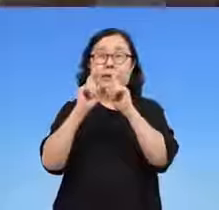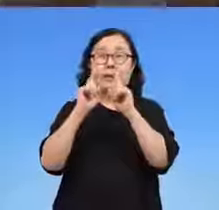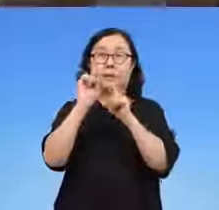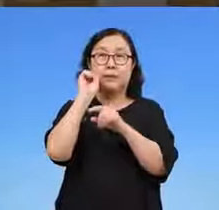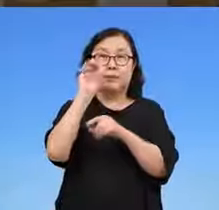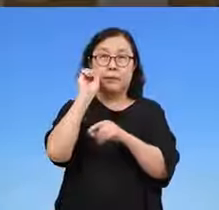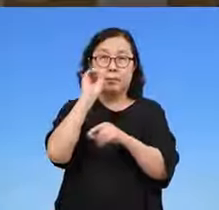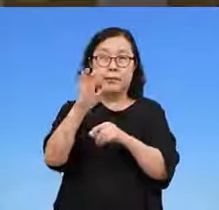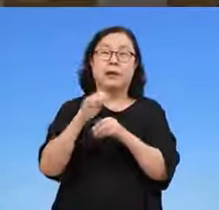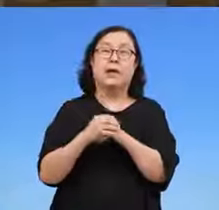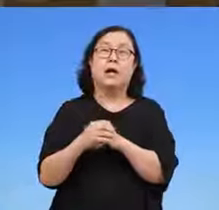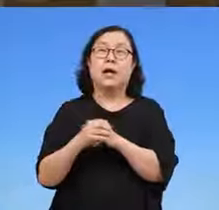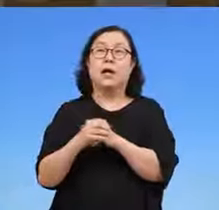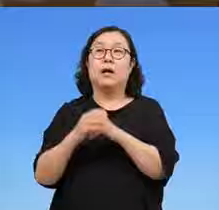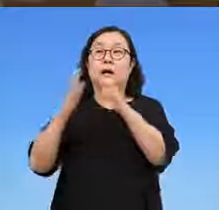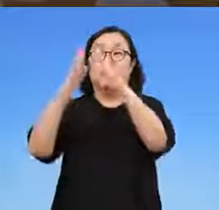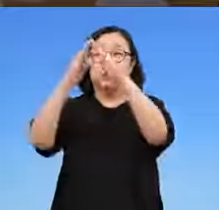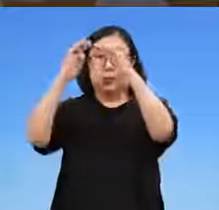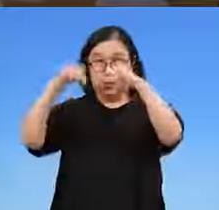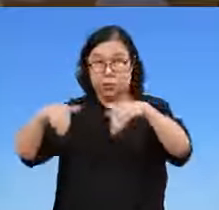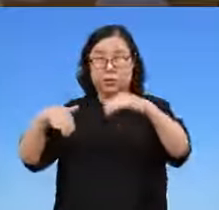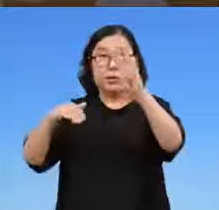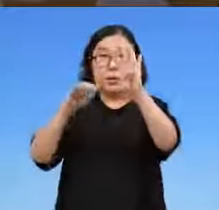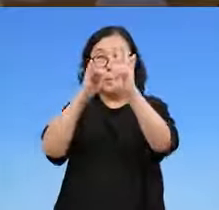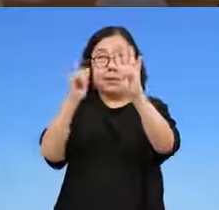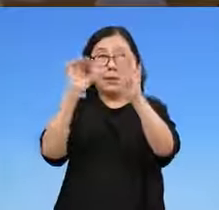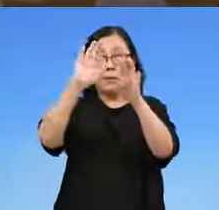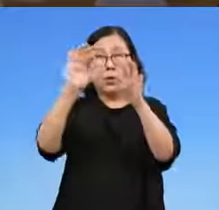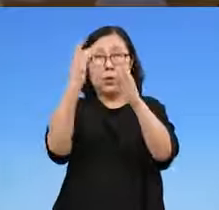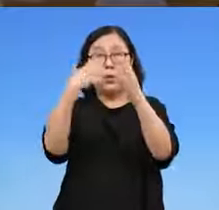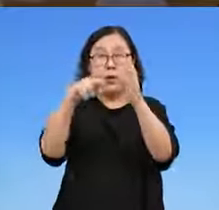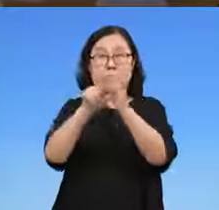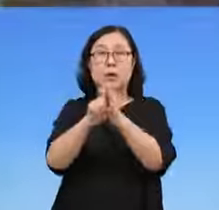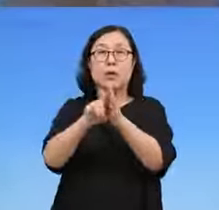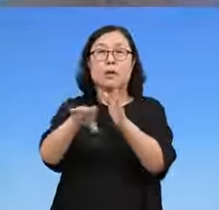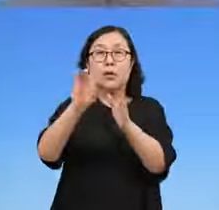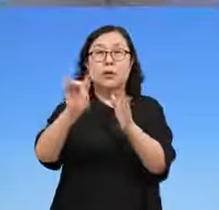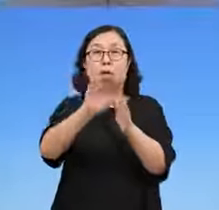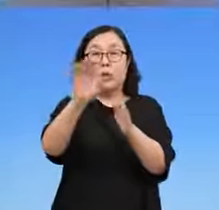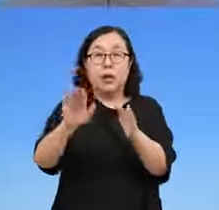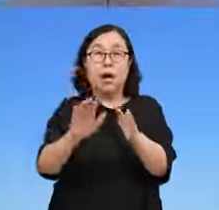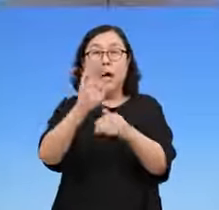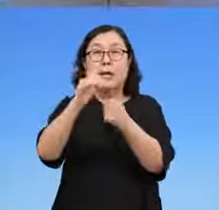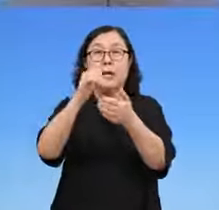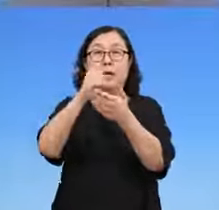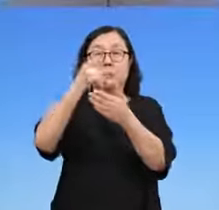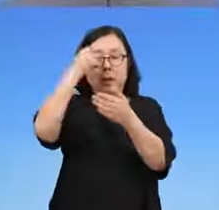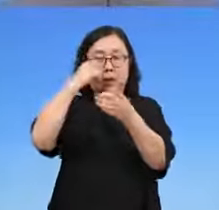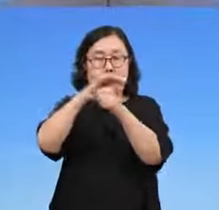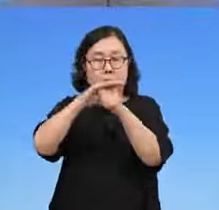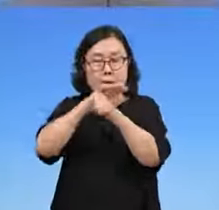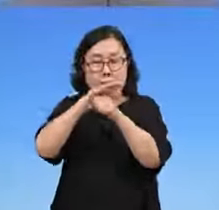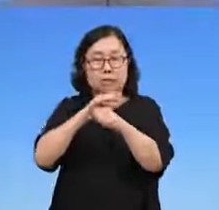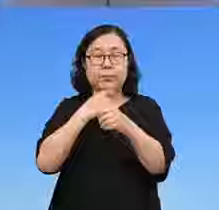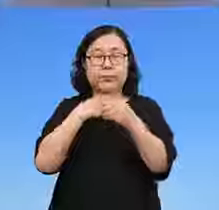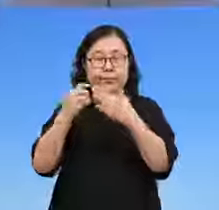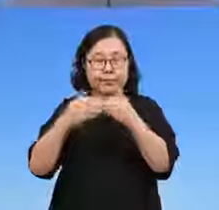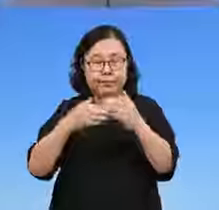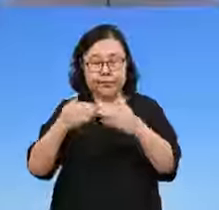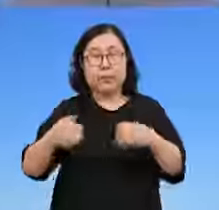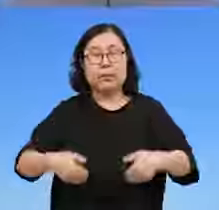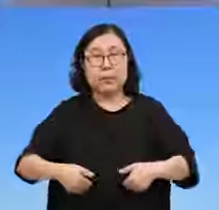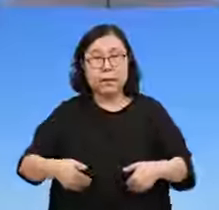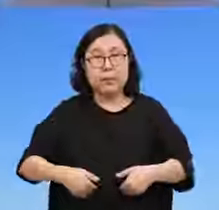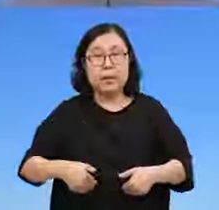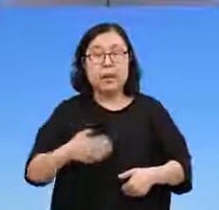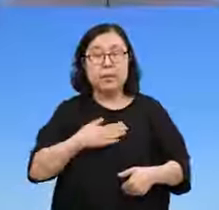다시 말씀드립니다. 여러분, 우리가 이 지붕 뚫은 네 사람이 되기 위해서는 먼저 우리가 그 하나님의 긍휼하심을 경험해야